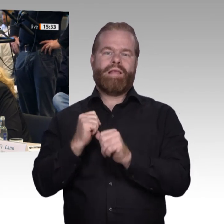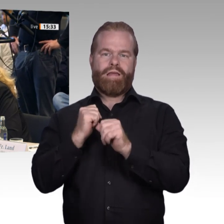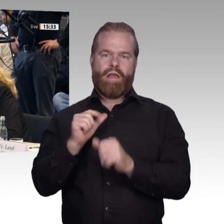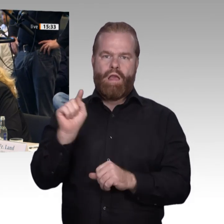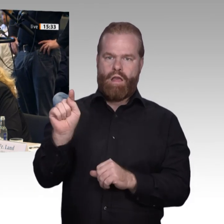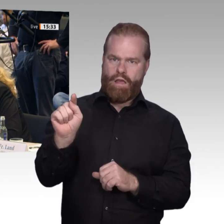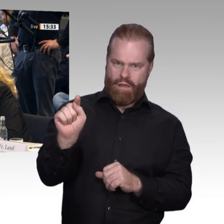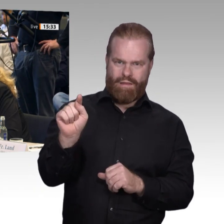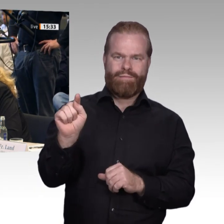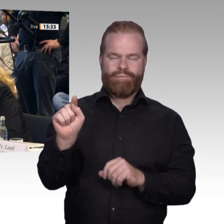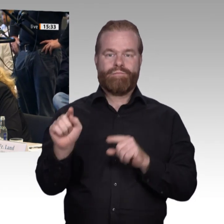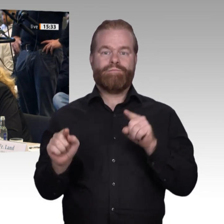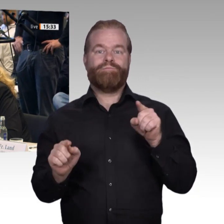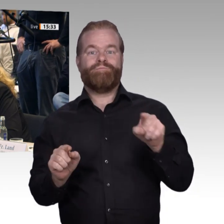zeigt.